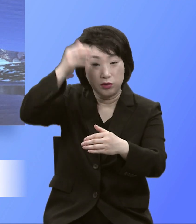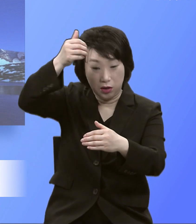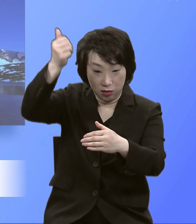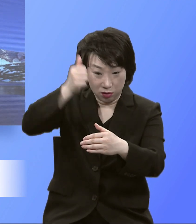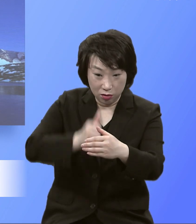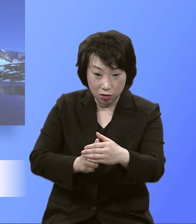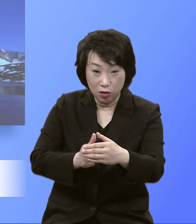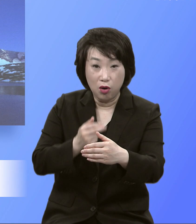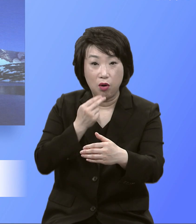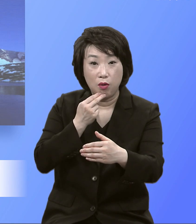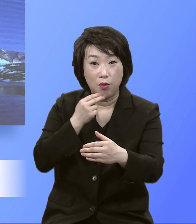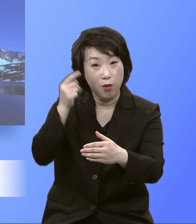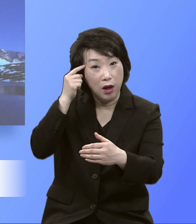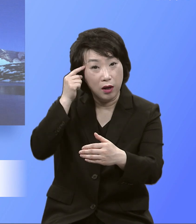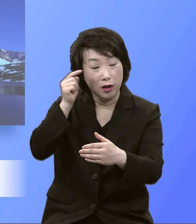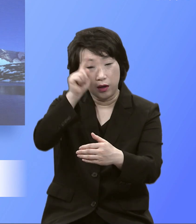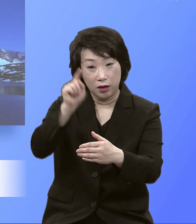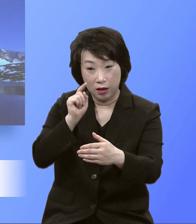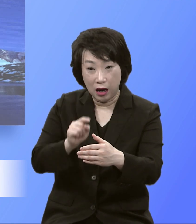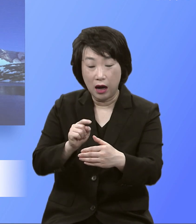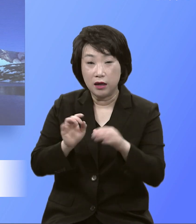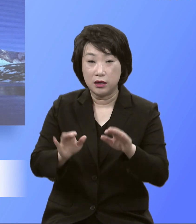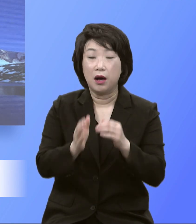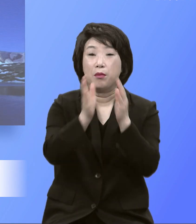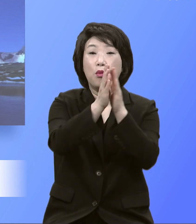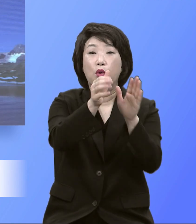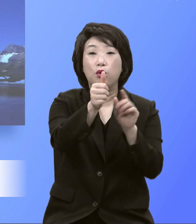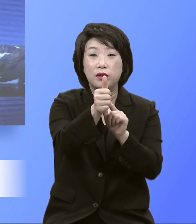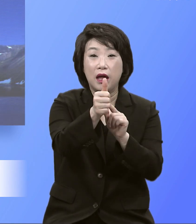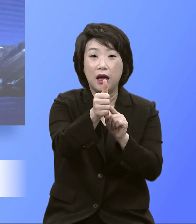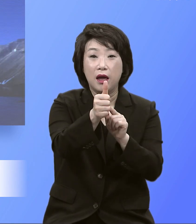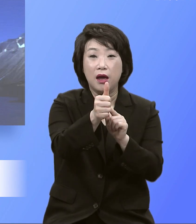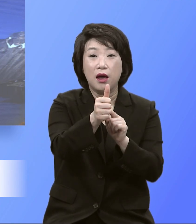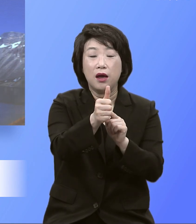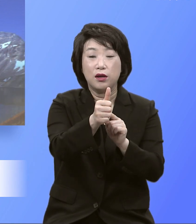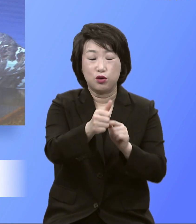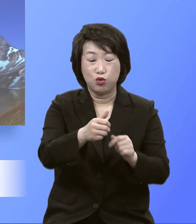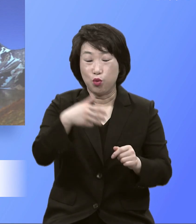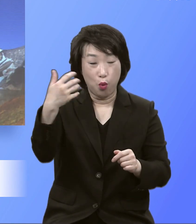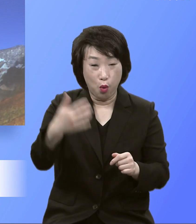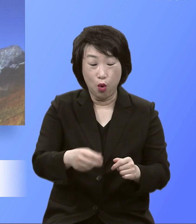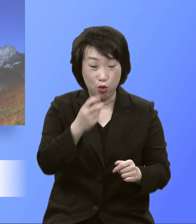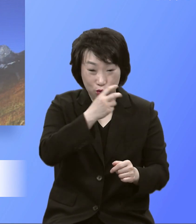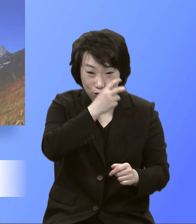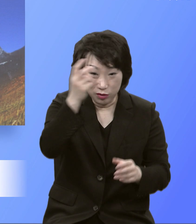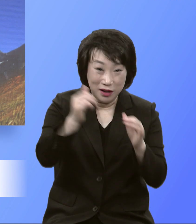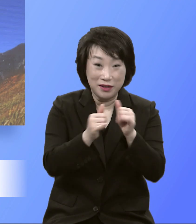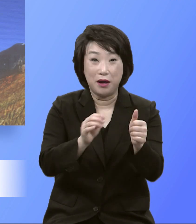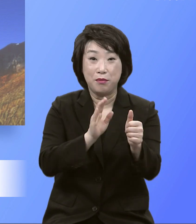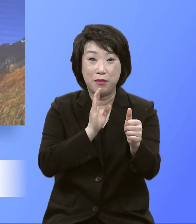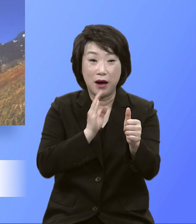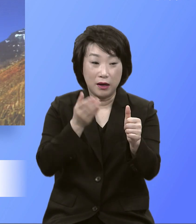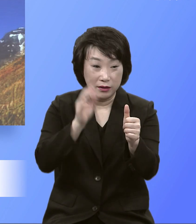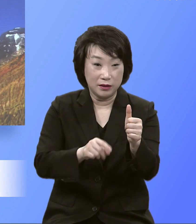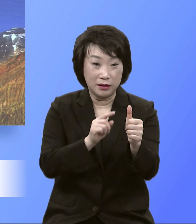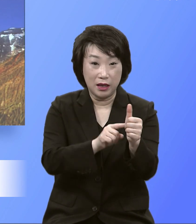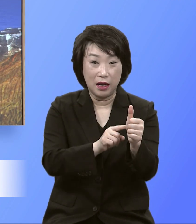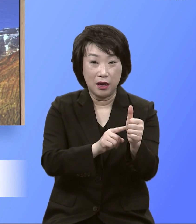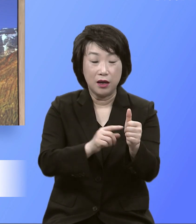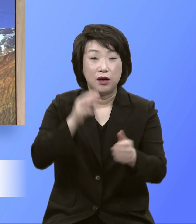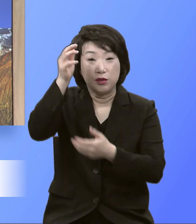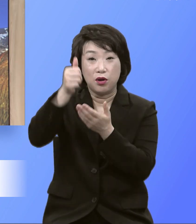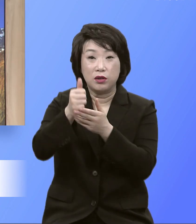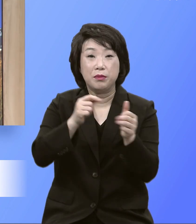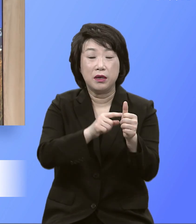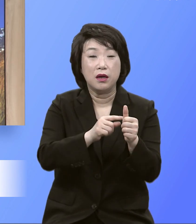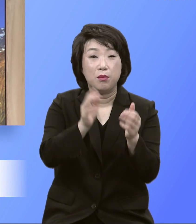했는가? 왜 모세같이 그렇게 위대한 사람에게도